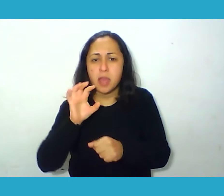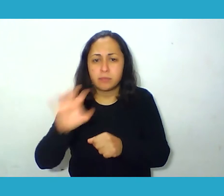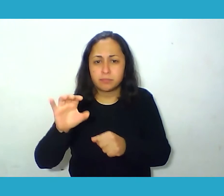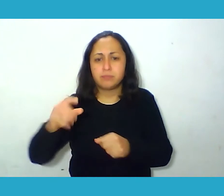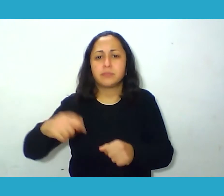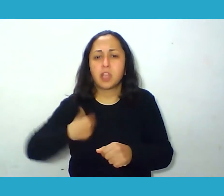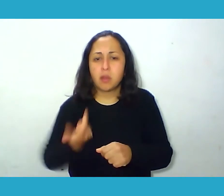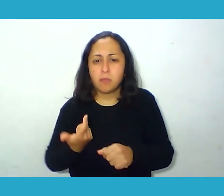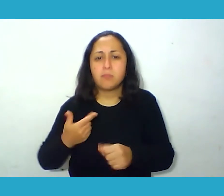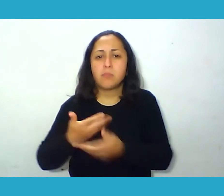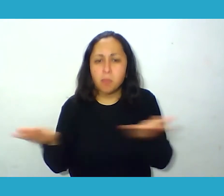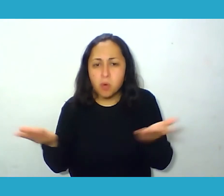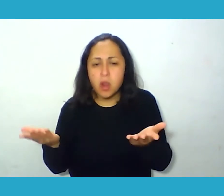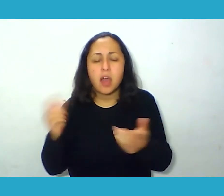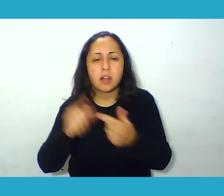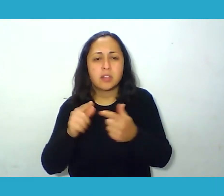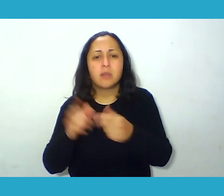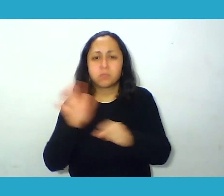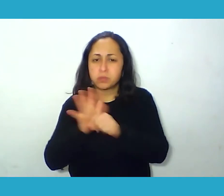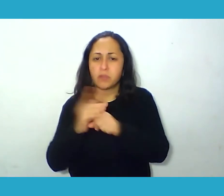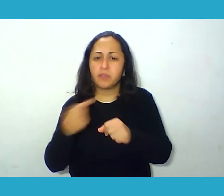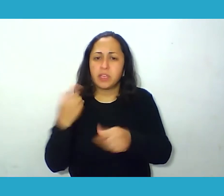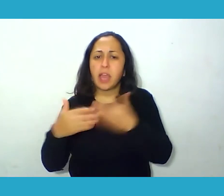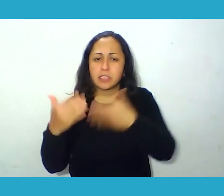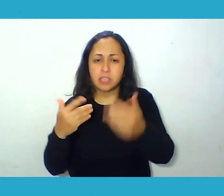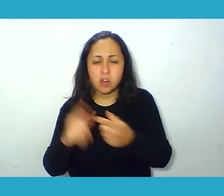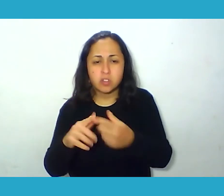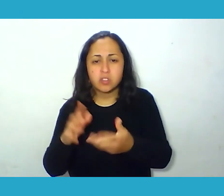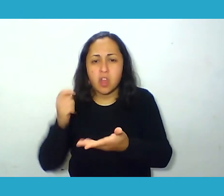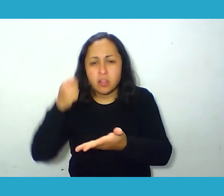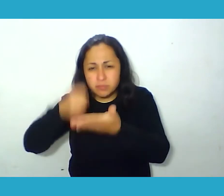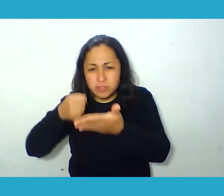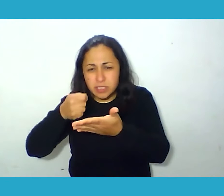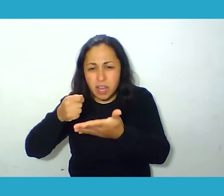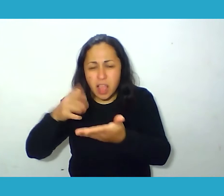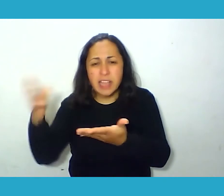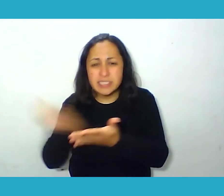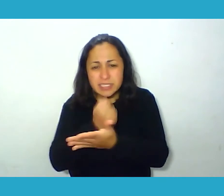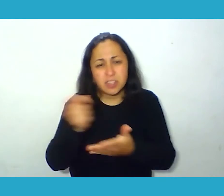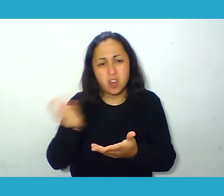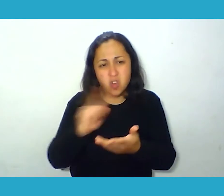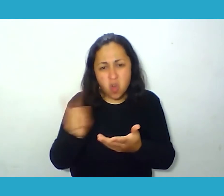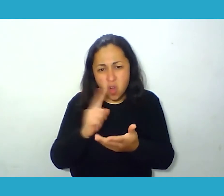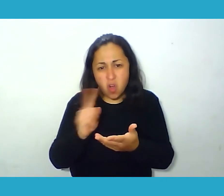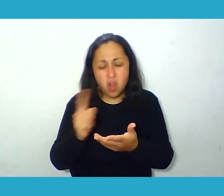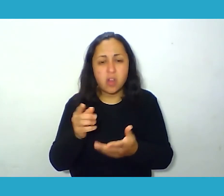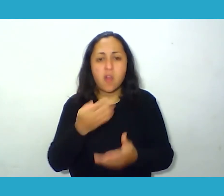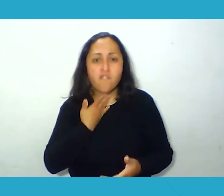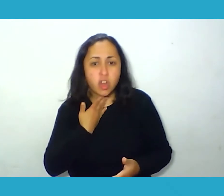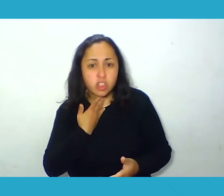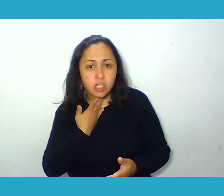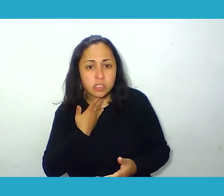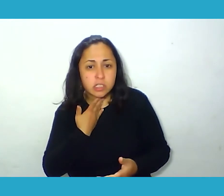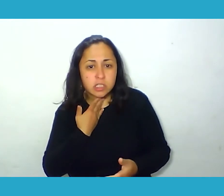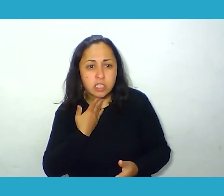de vida integrales que no impliquen arrasar con tesoros culturales, antropológicos y arqueológicos, en donde no se acallen las